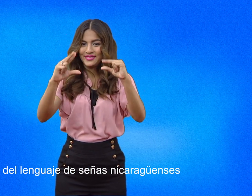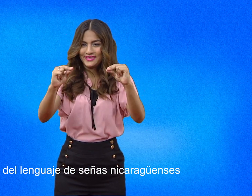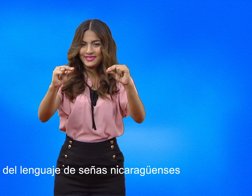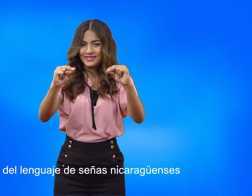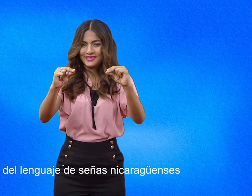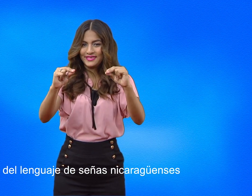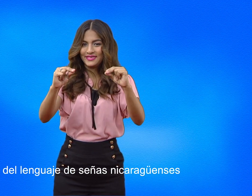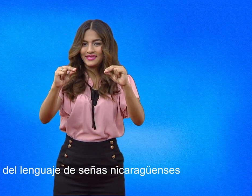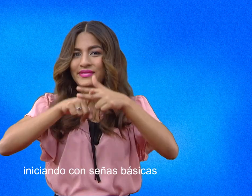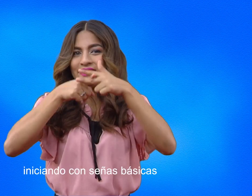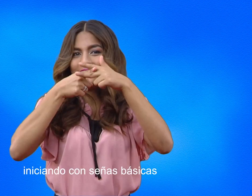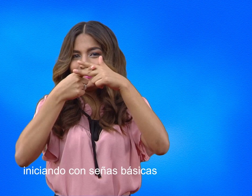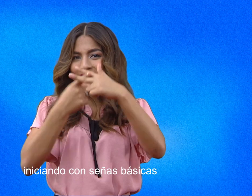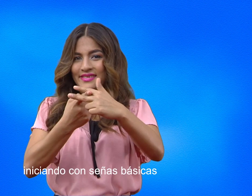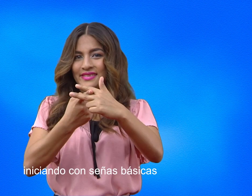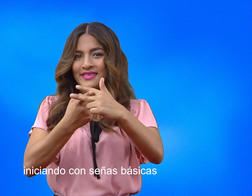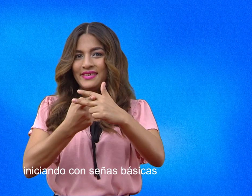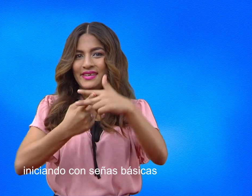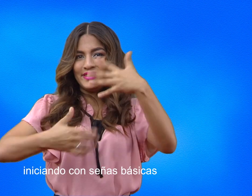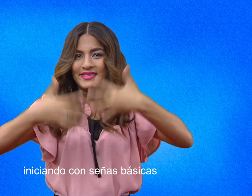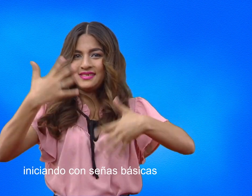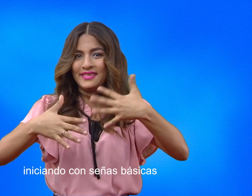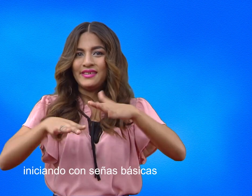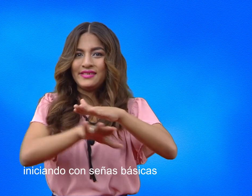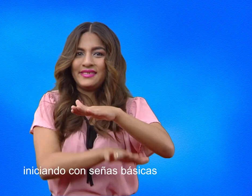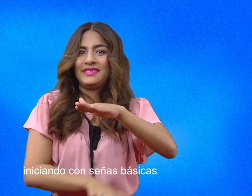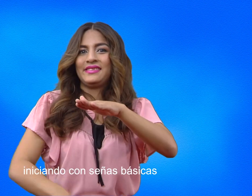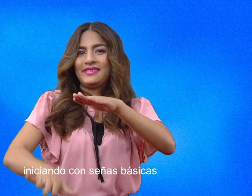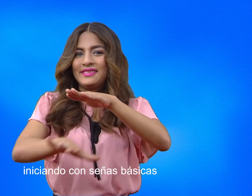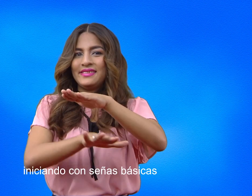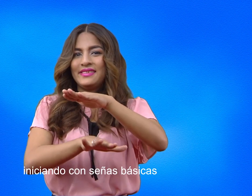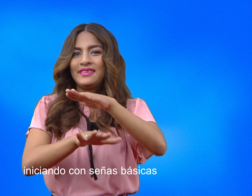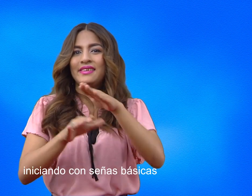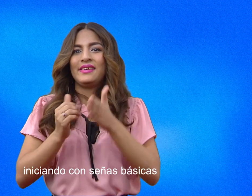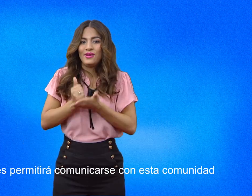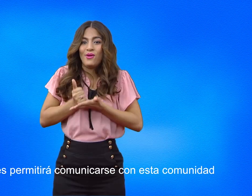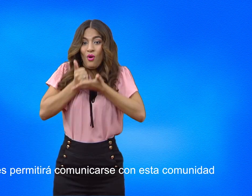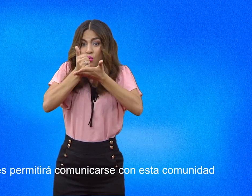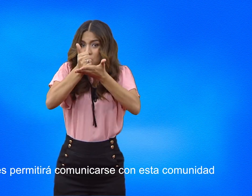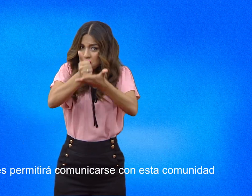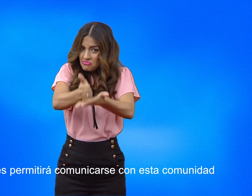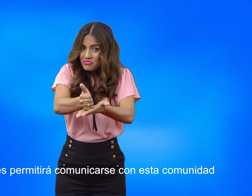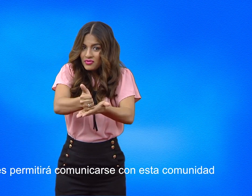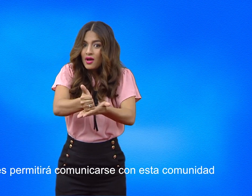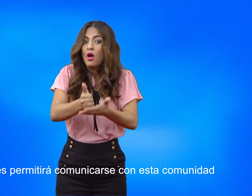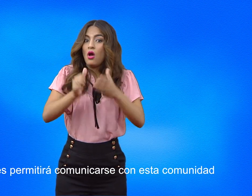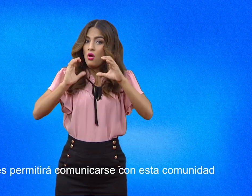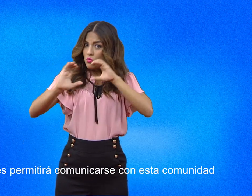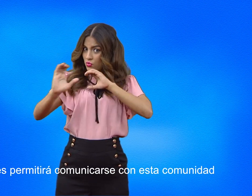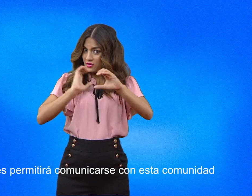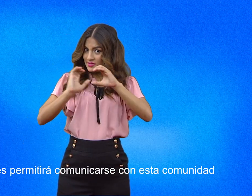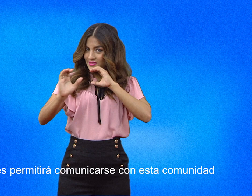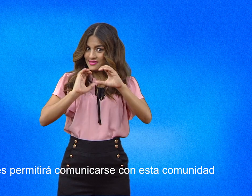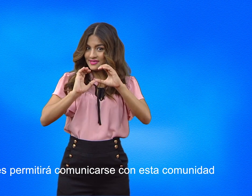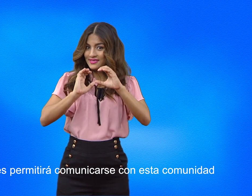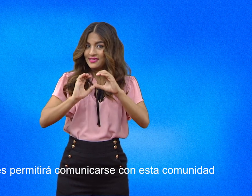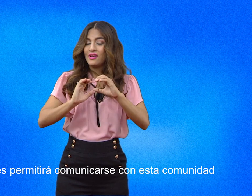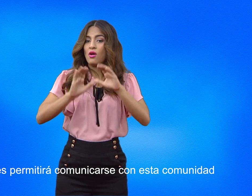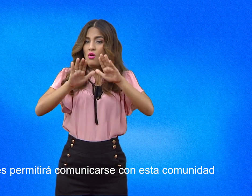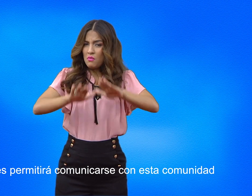nicaragüenses, iniciando con seña básica, que les permitirá comunicarse con